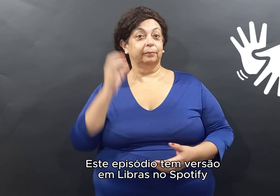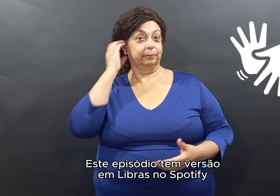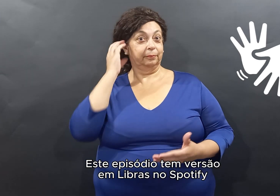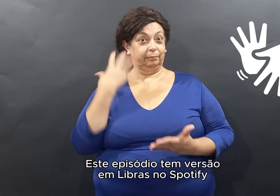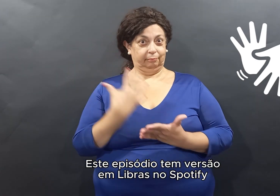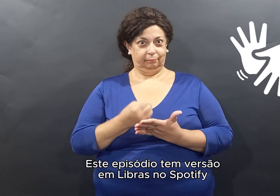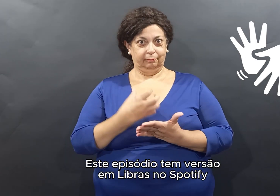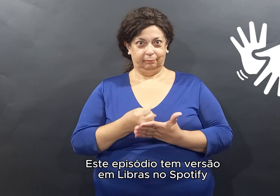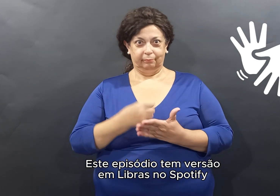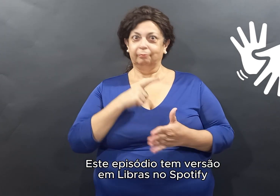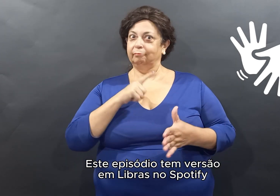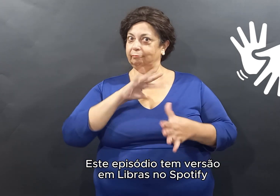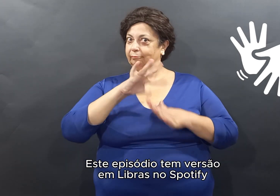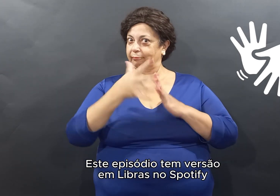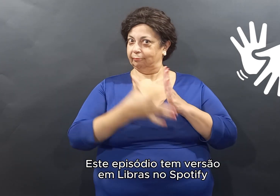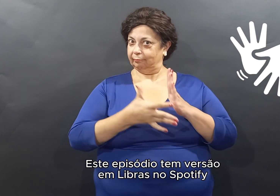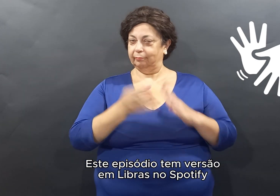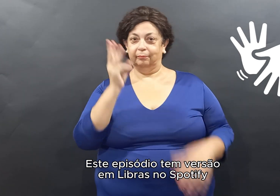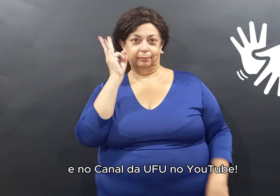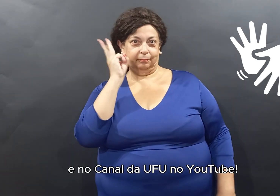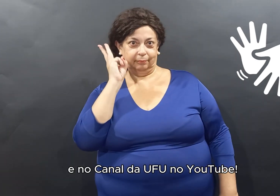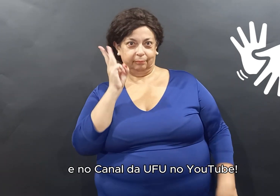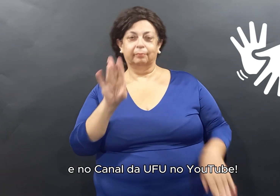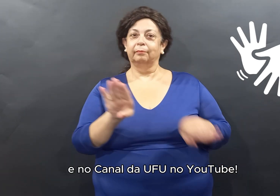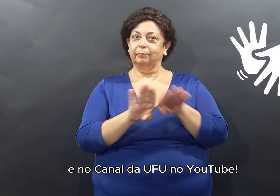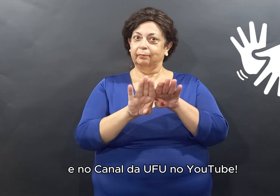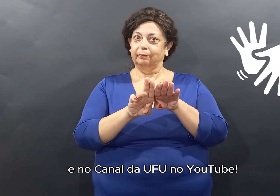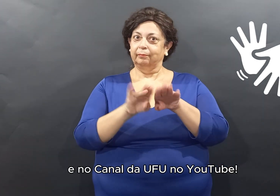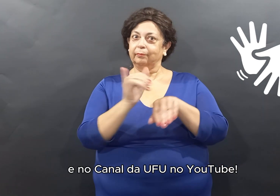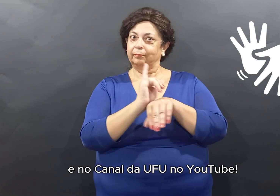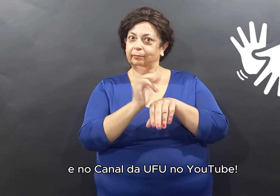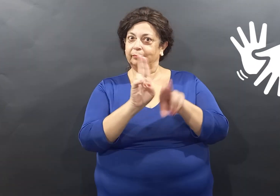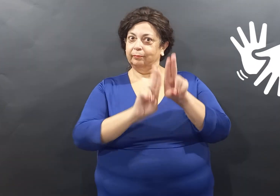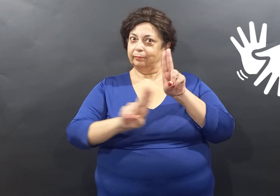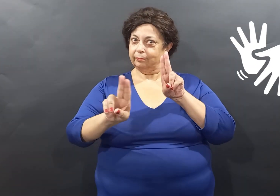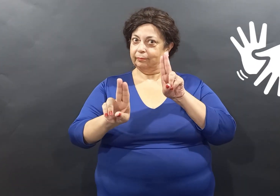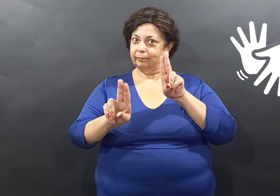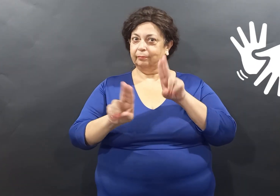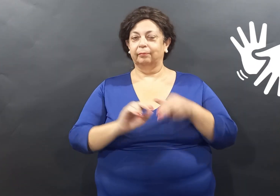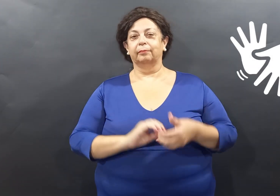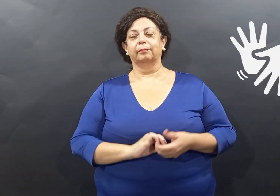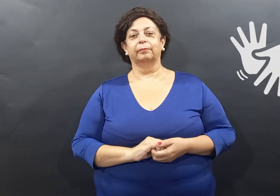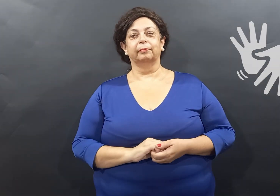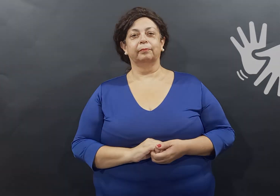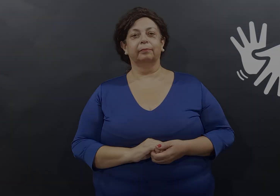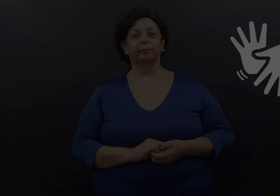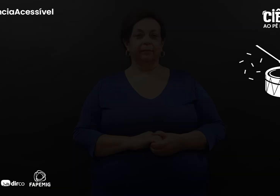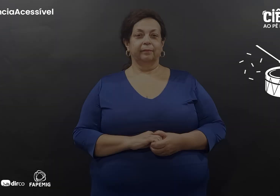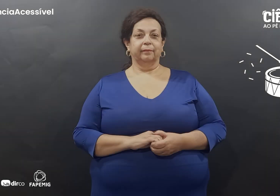Este episódio tem versão em Libras no Spotify e no canal da UFO no YouTube.